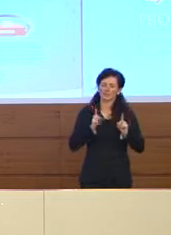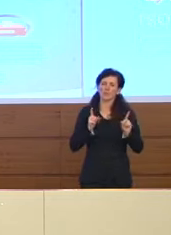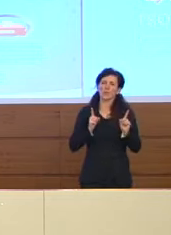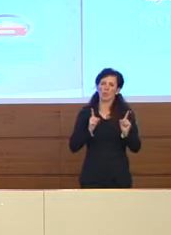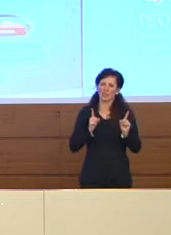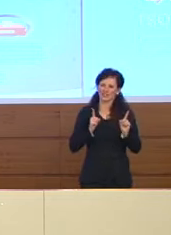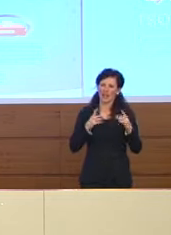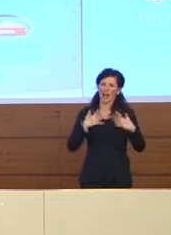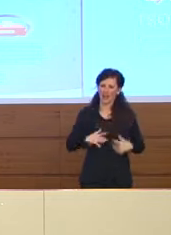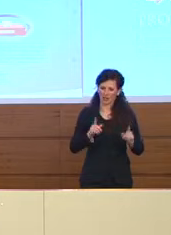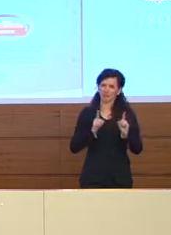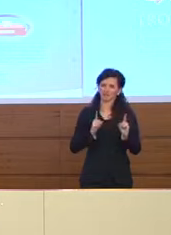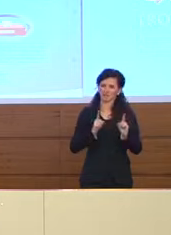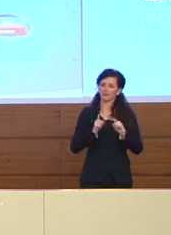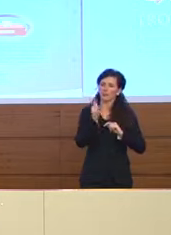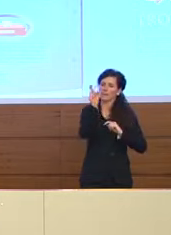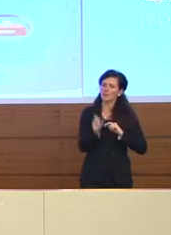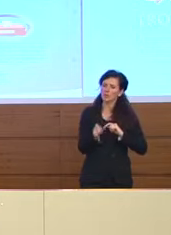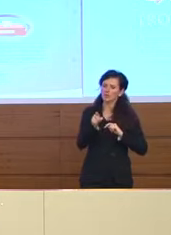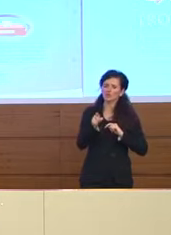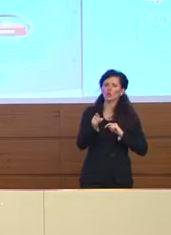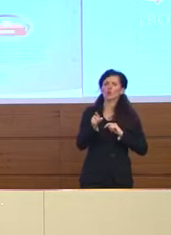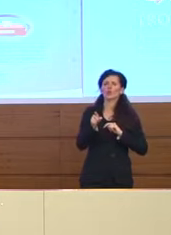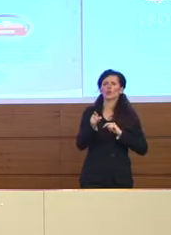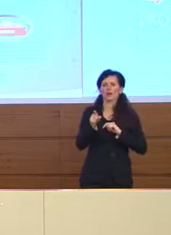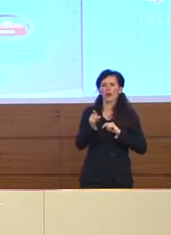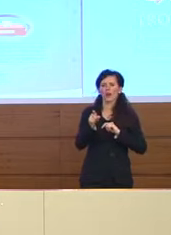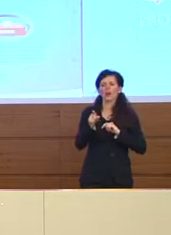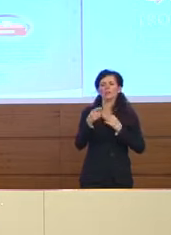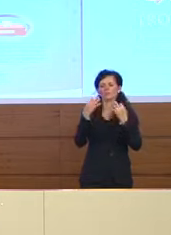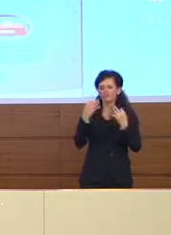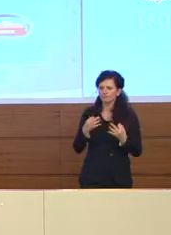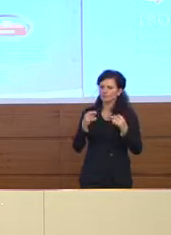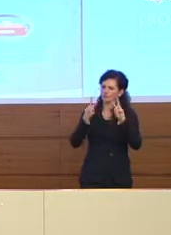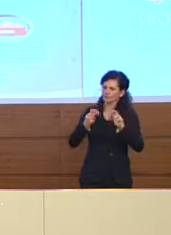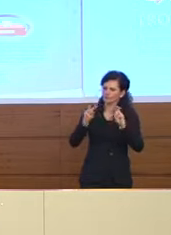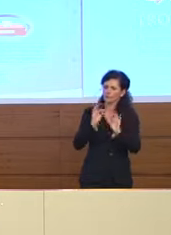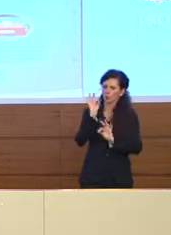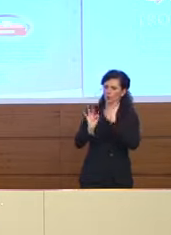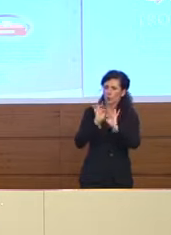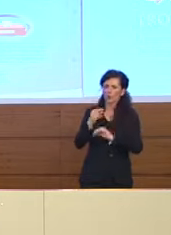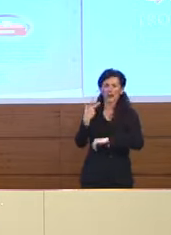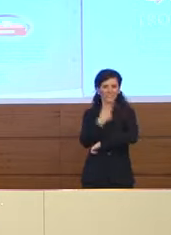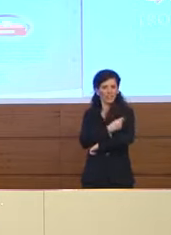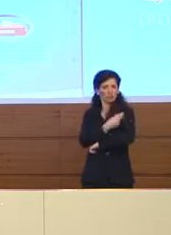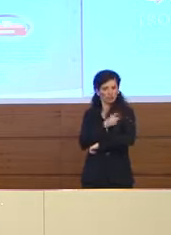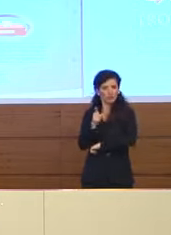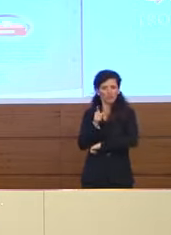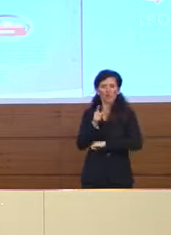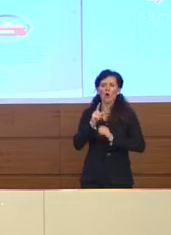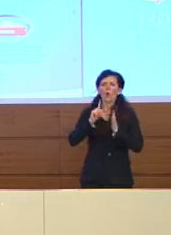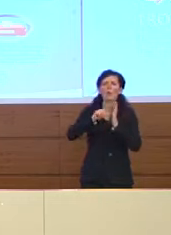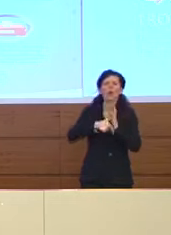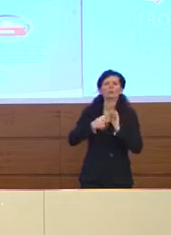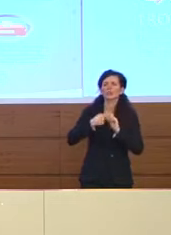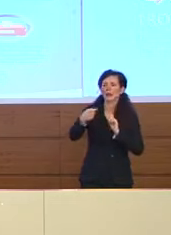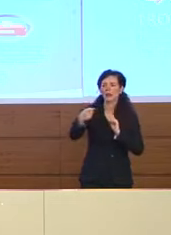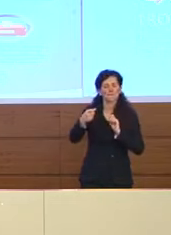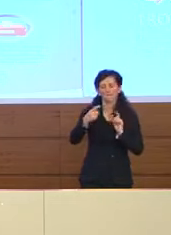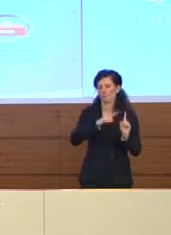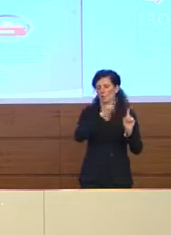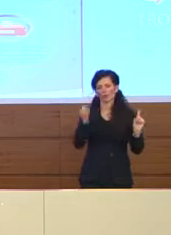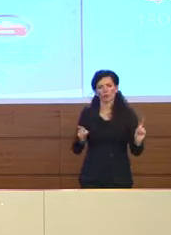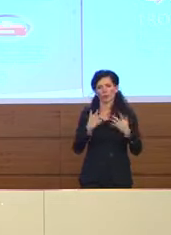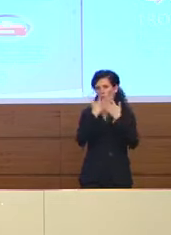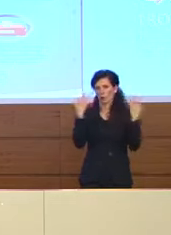verranno sottoposti a una profilassi vaccinale anche qui è chiaro che andiamo